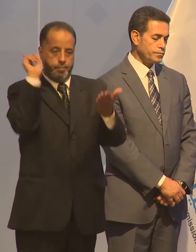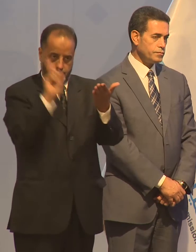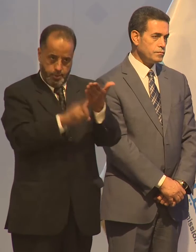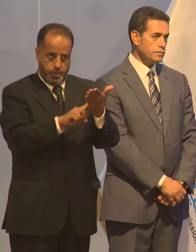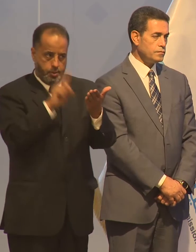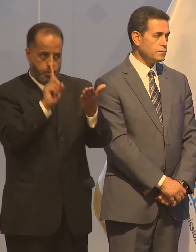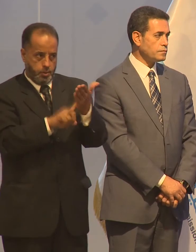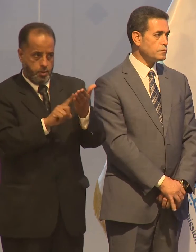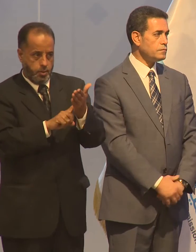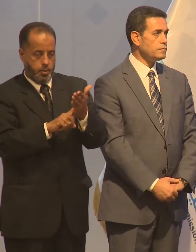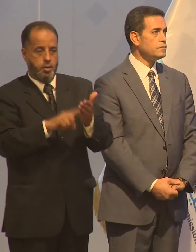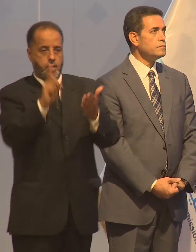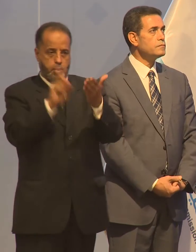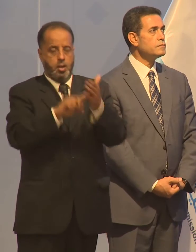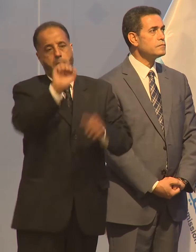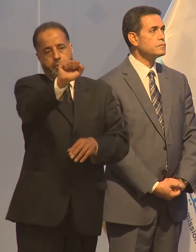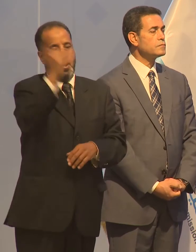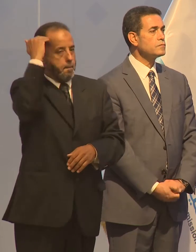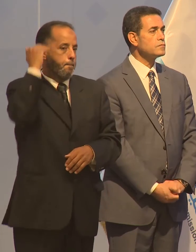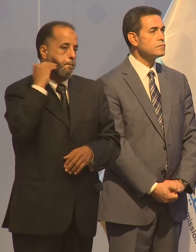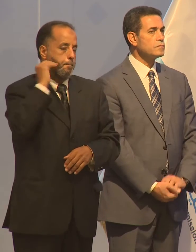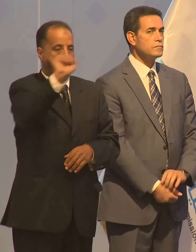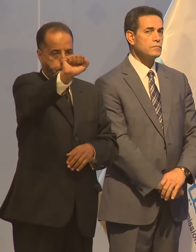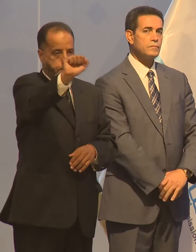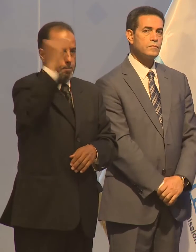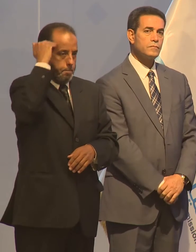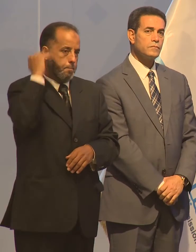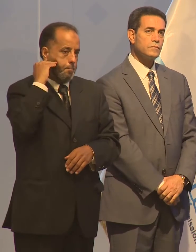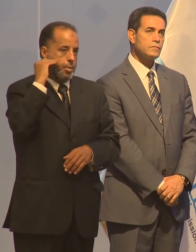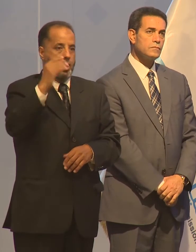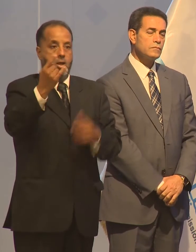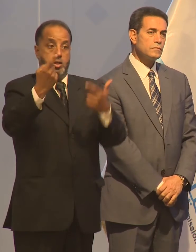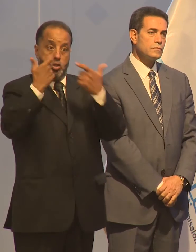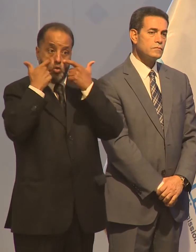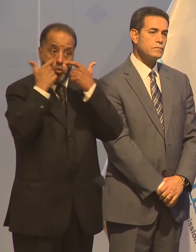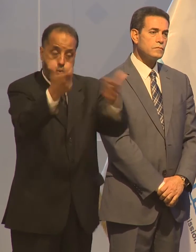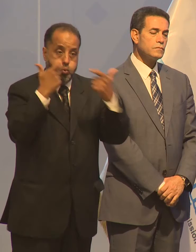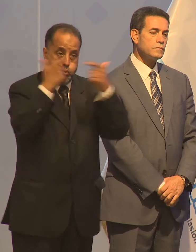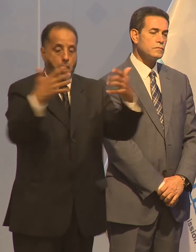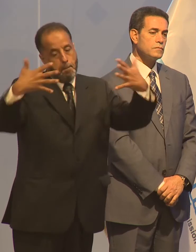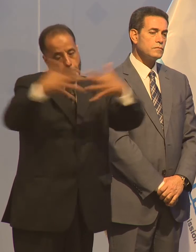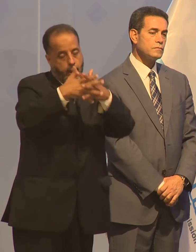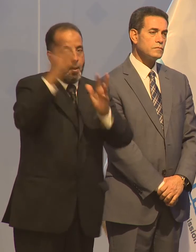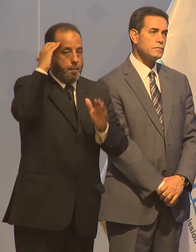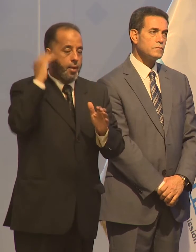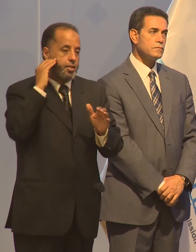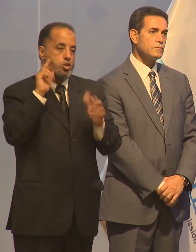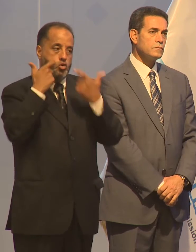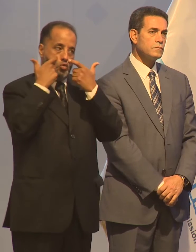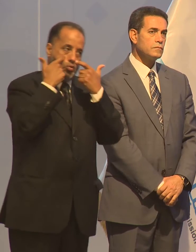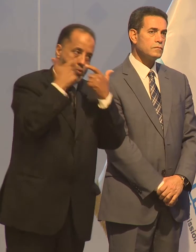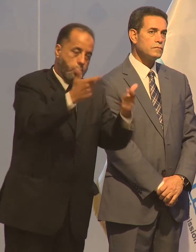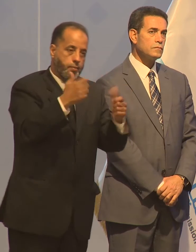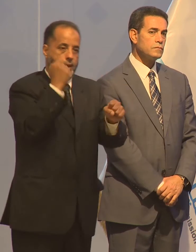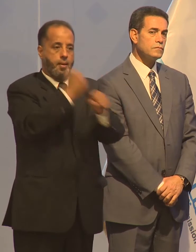عارفين نتيجة خصوصيتنا وكذا، بالتالي حيكون فيه يعني تأمين ملائم لمشاركة المرأة في الاقتراع بحيث تكون